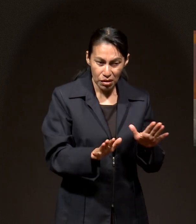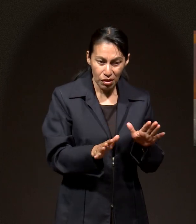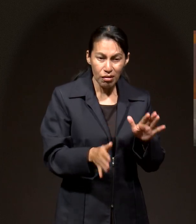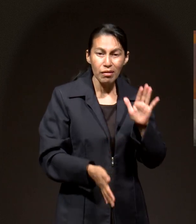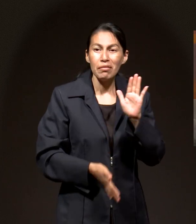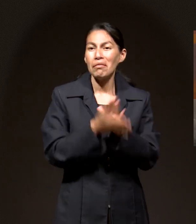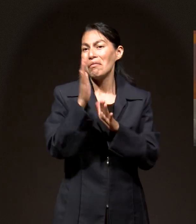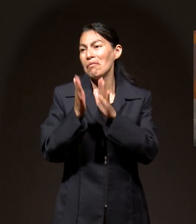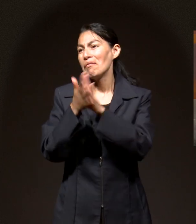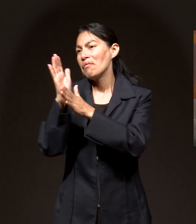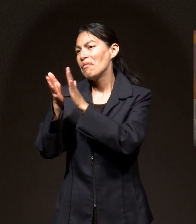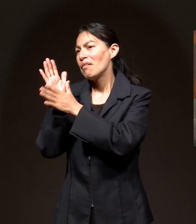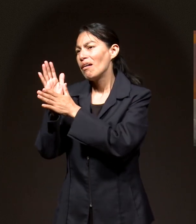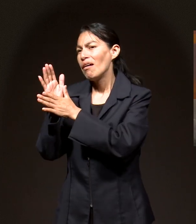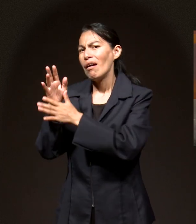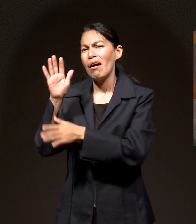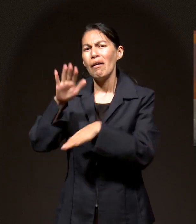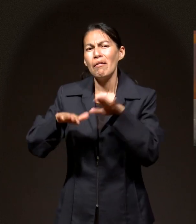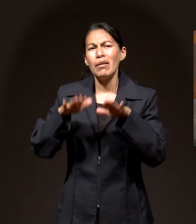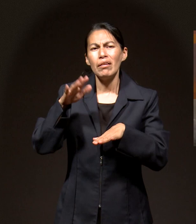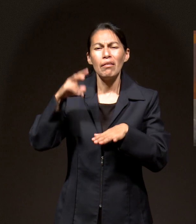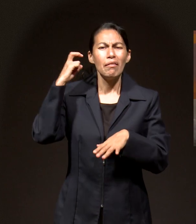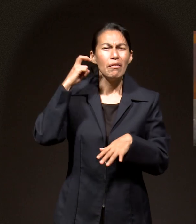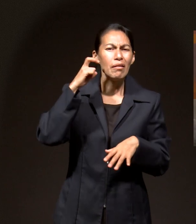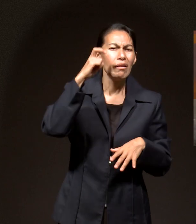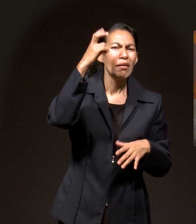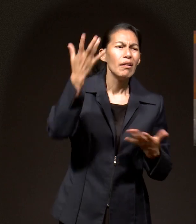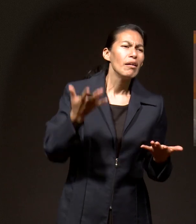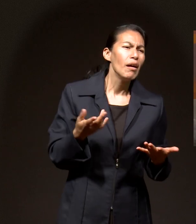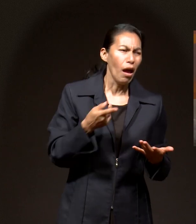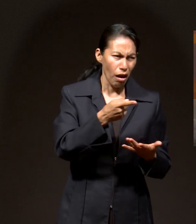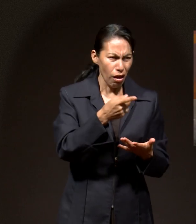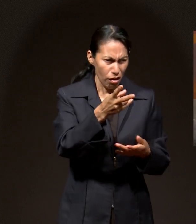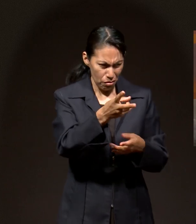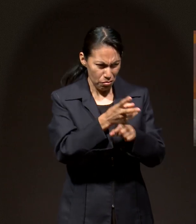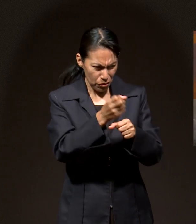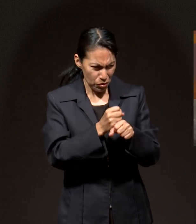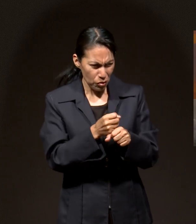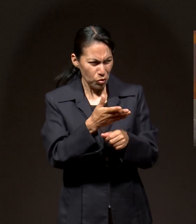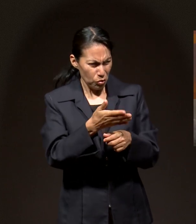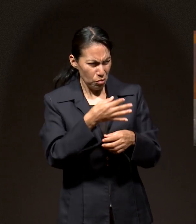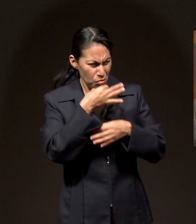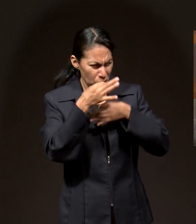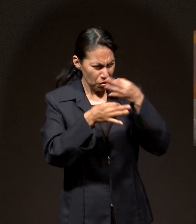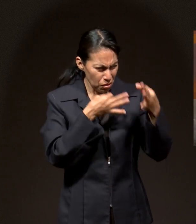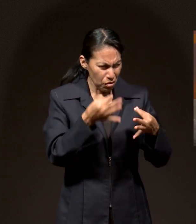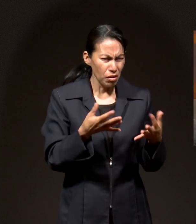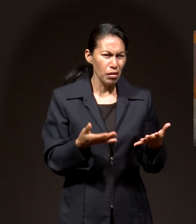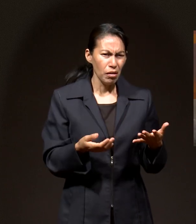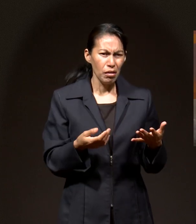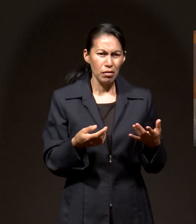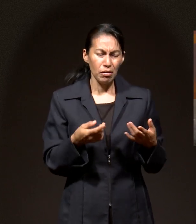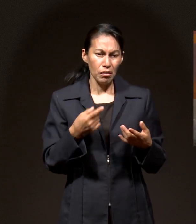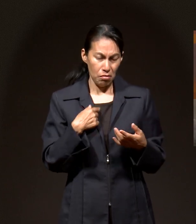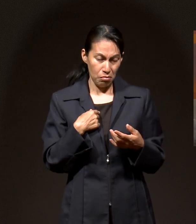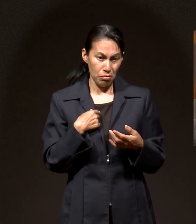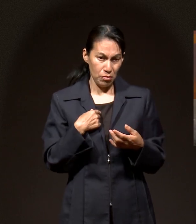cuando estamos ahí en algún viaje nos encontramos. Oye, ¿por qué no tienes el estudio de la lección? ¿Por qué no predicas?